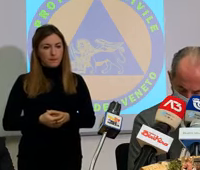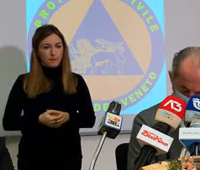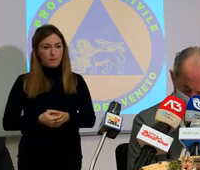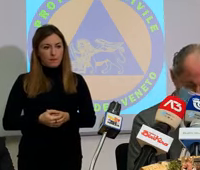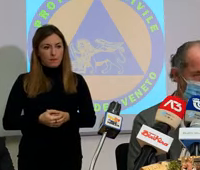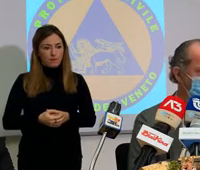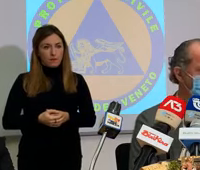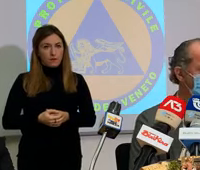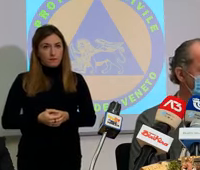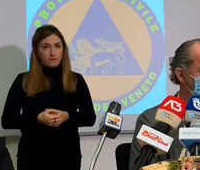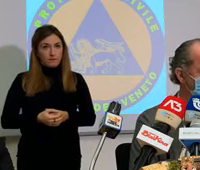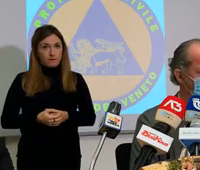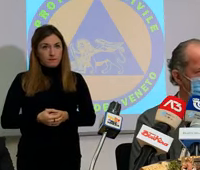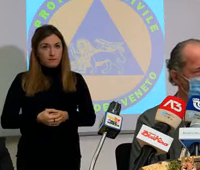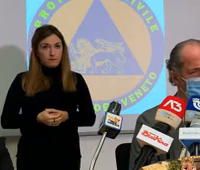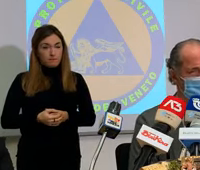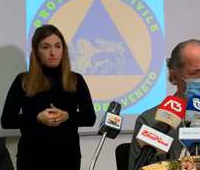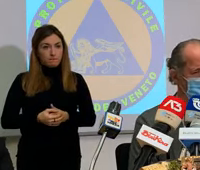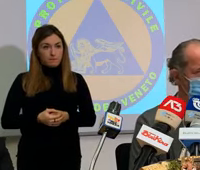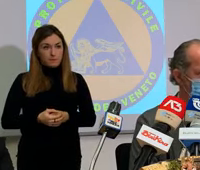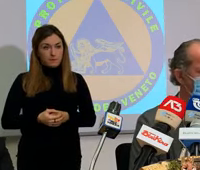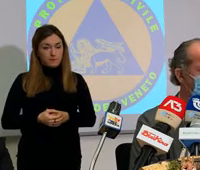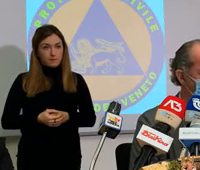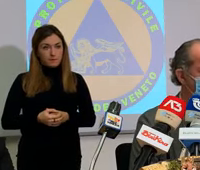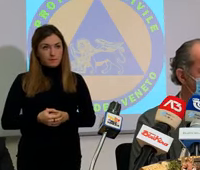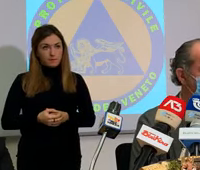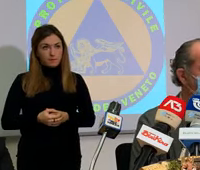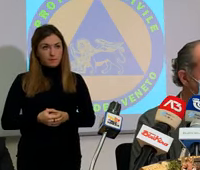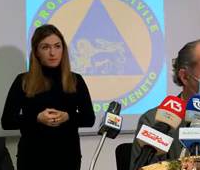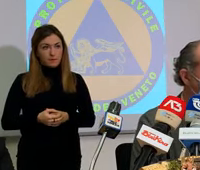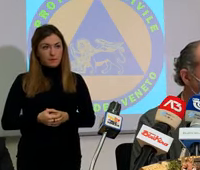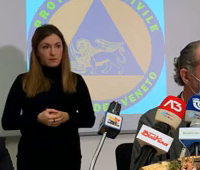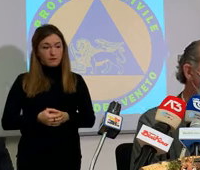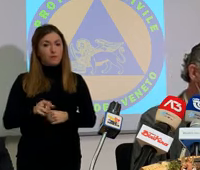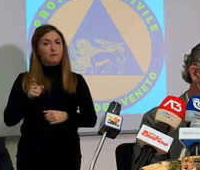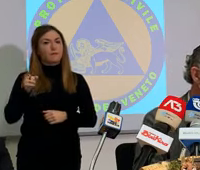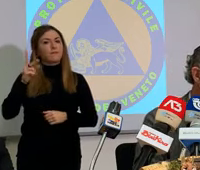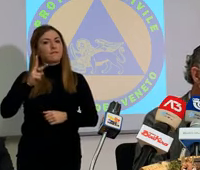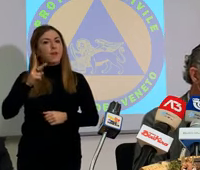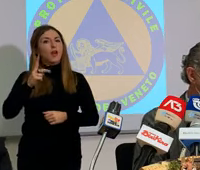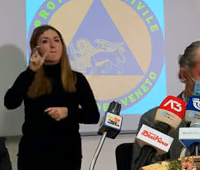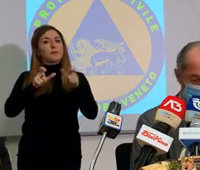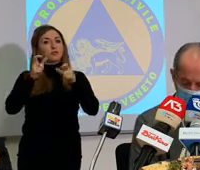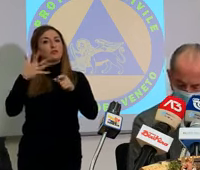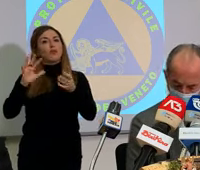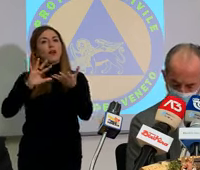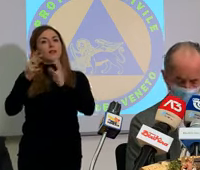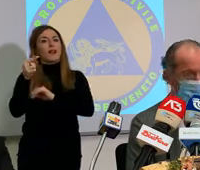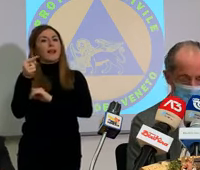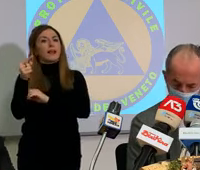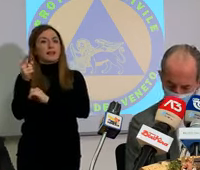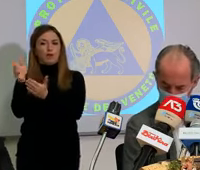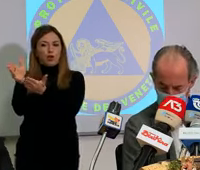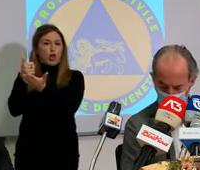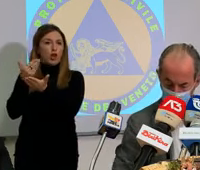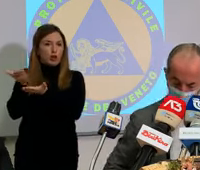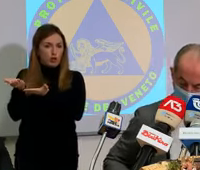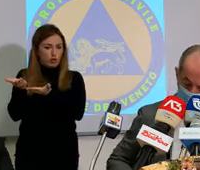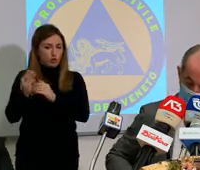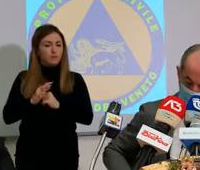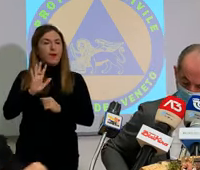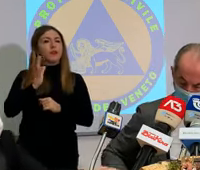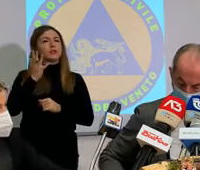considerate che qui sono attenzione sono stati tolti i negativi dati da qui però a voi interessa un